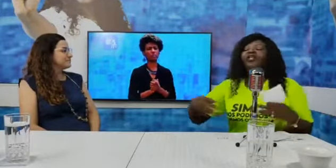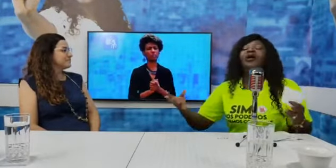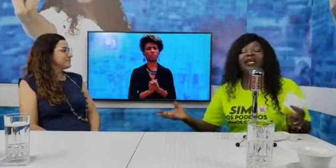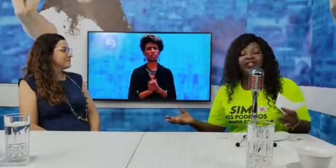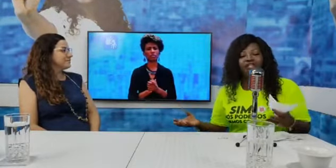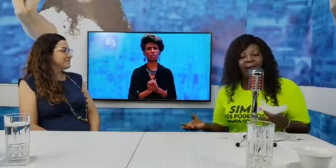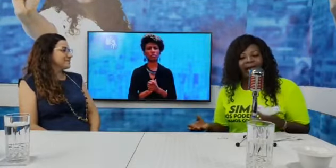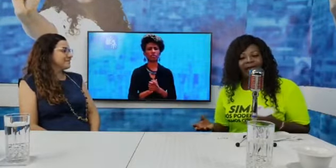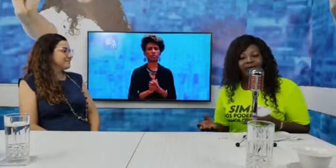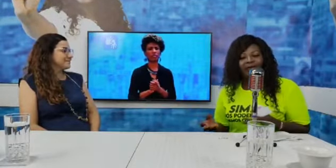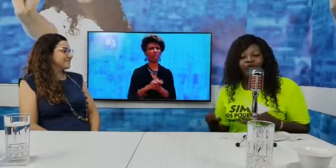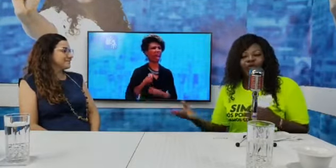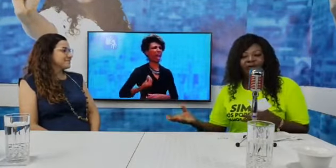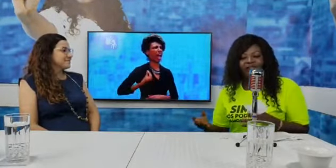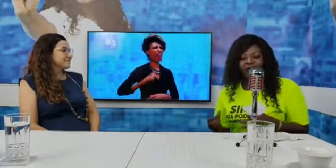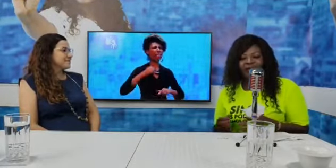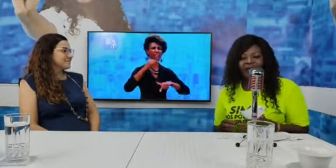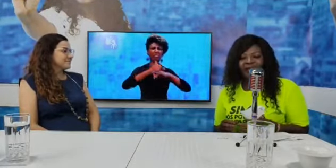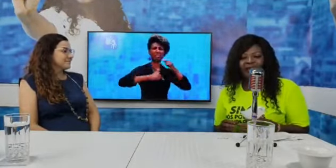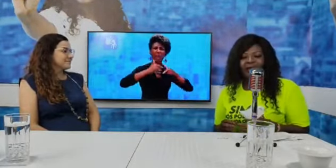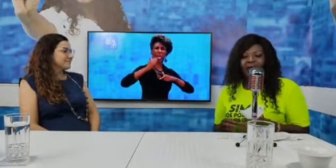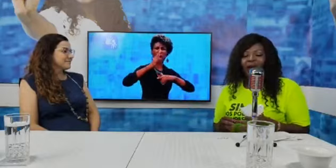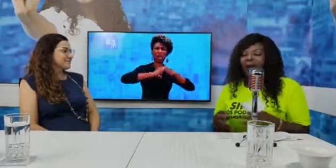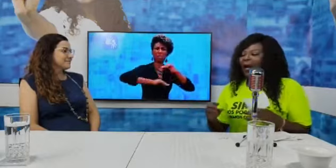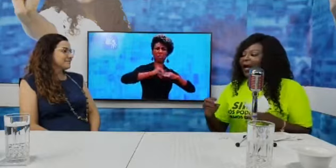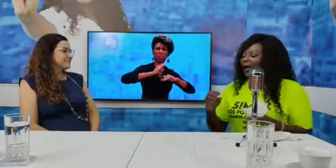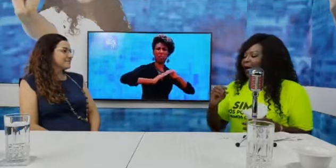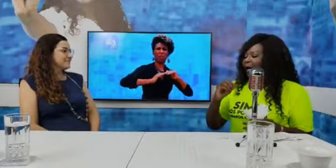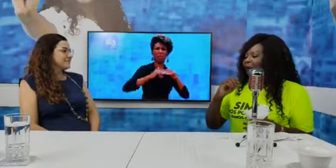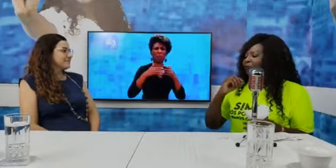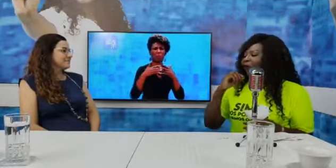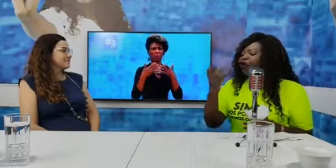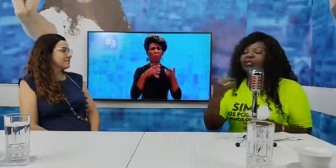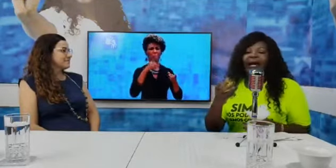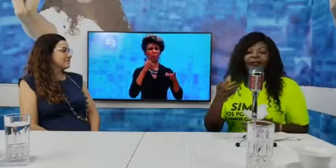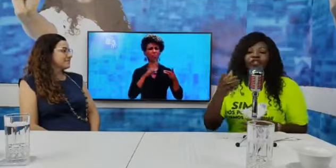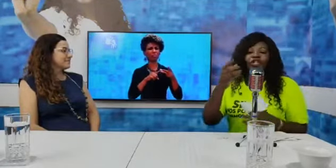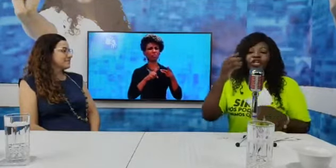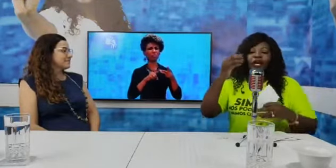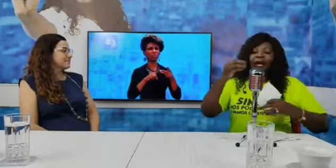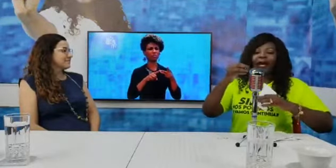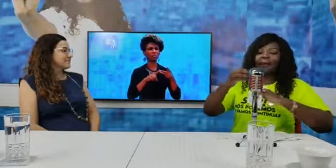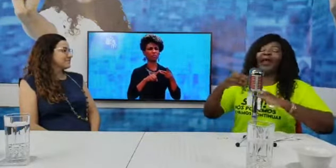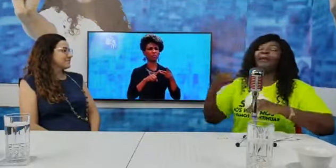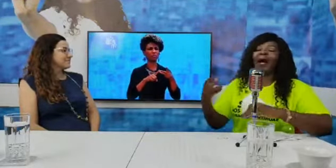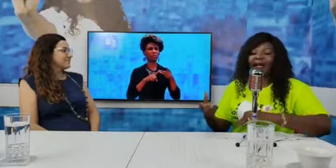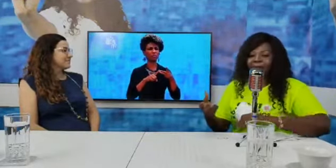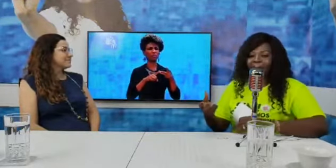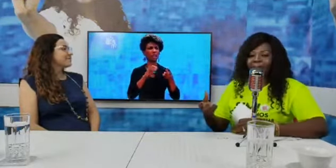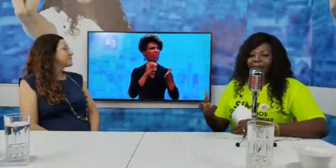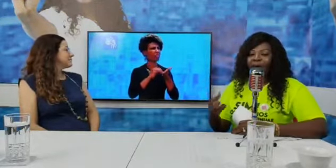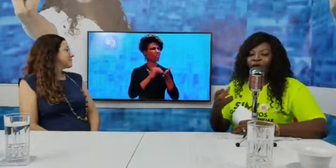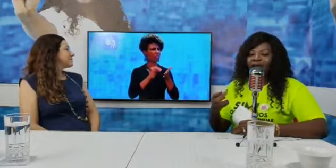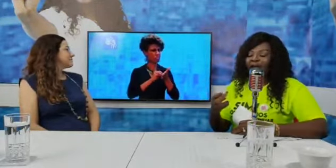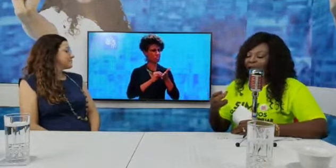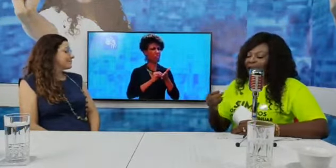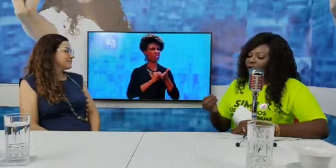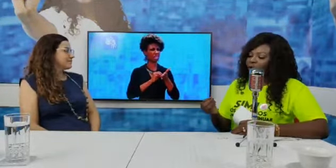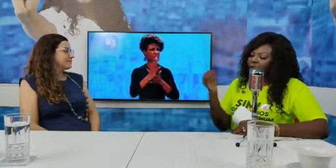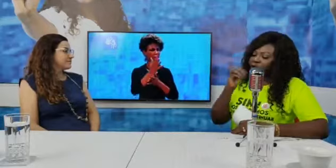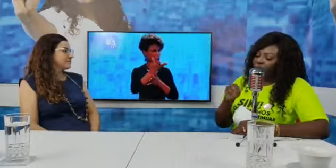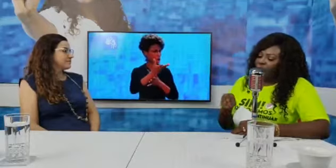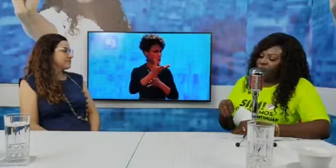a dinâmica de trabalho dos profissionais, a falta de preparo,